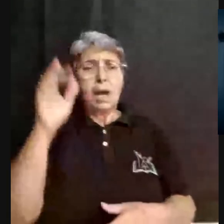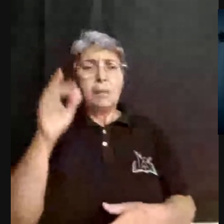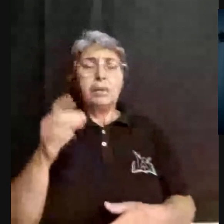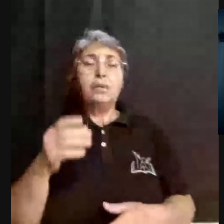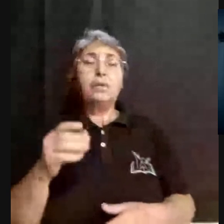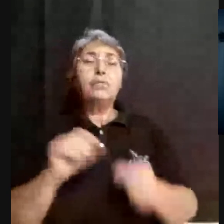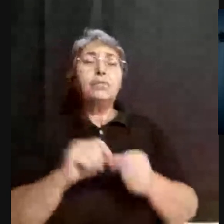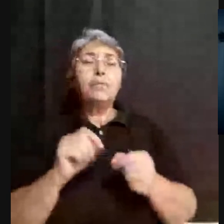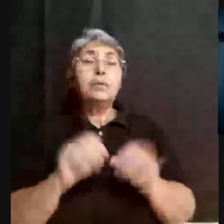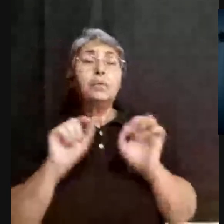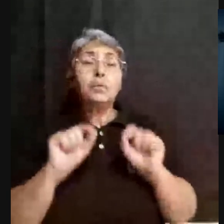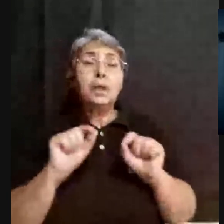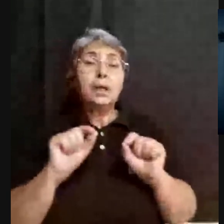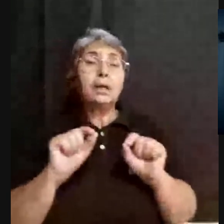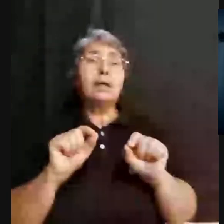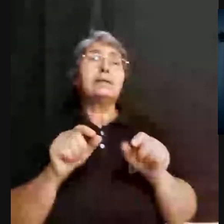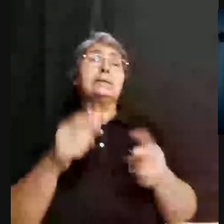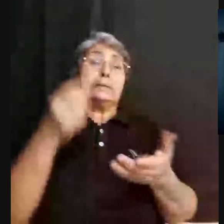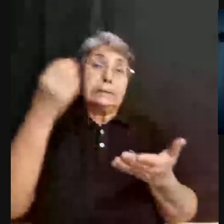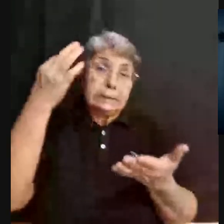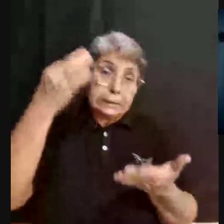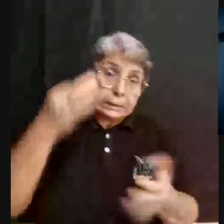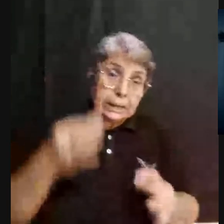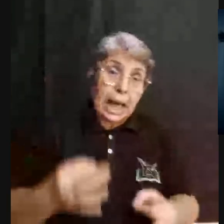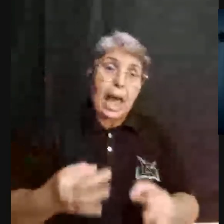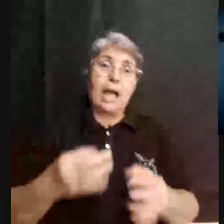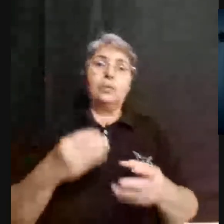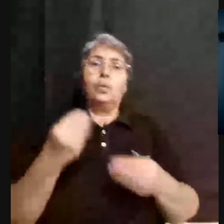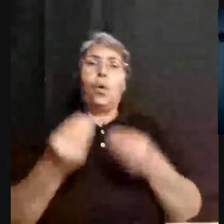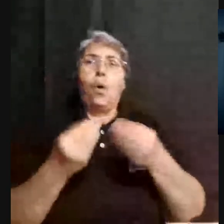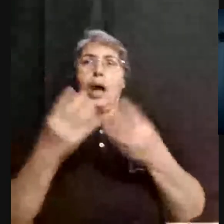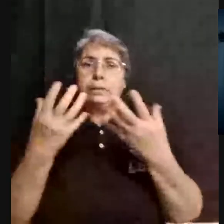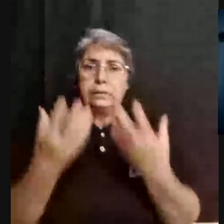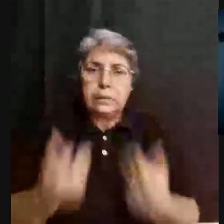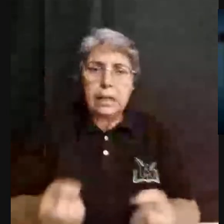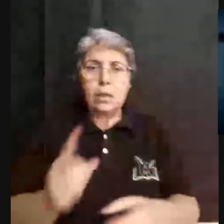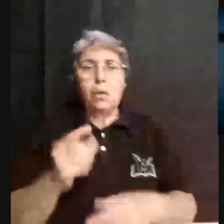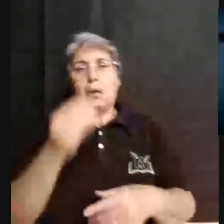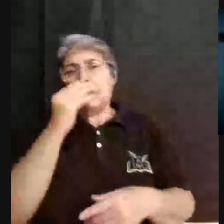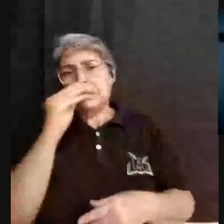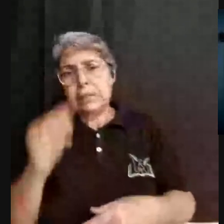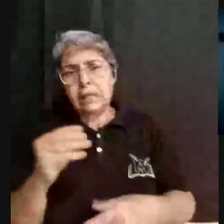a mensagem de 88 deveria ter sido aceita ou não. Na verdade,